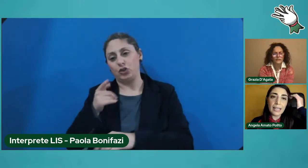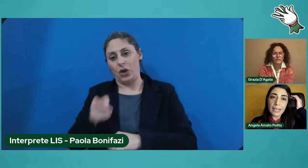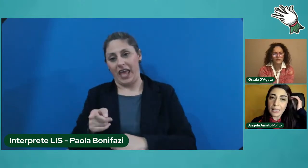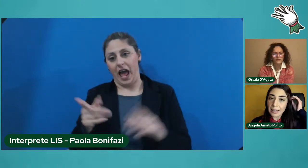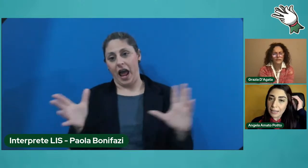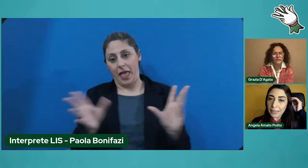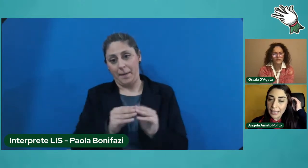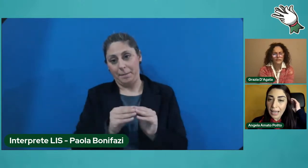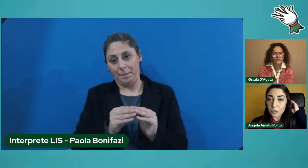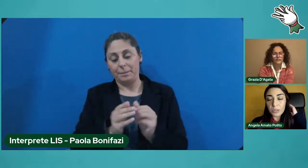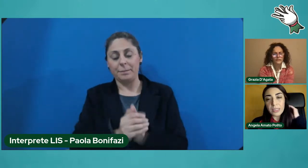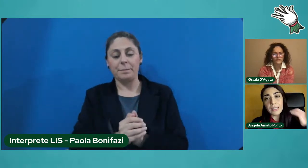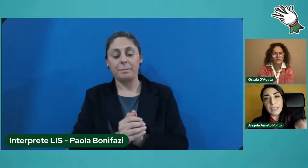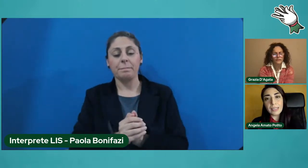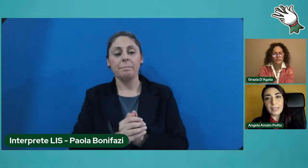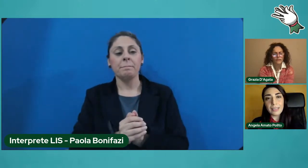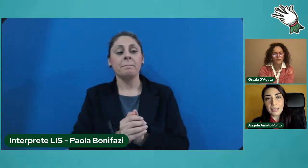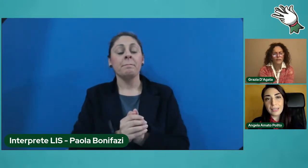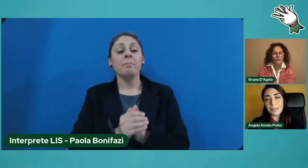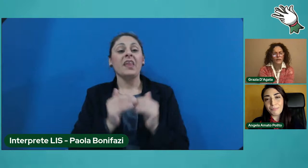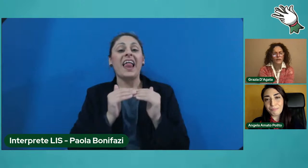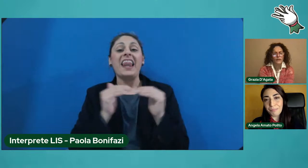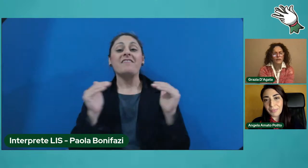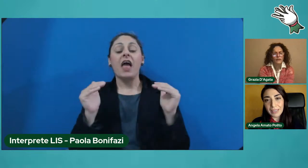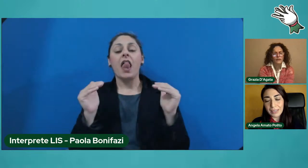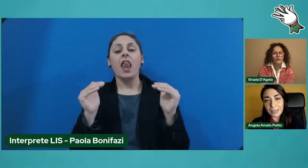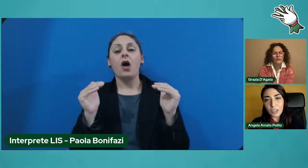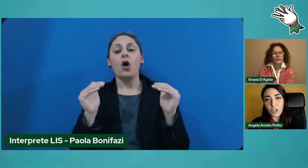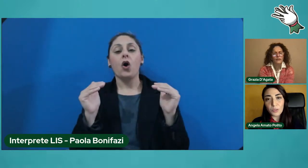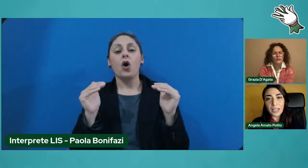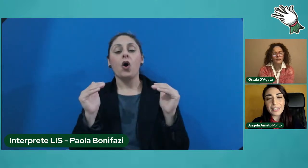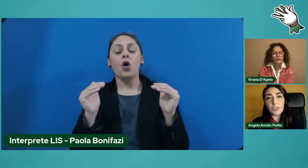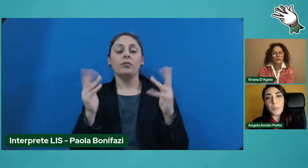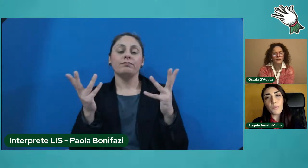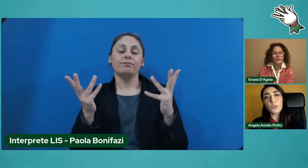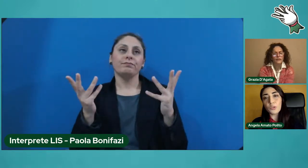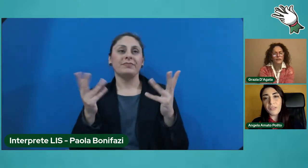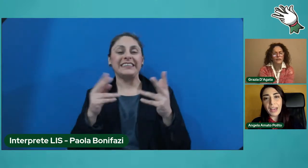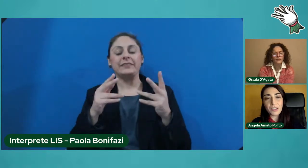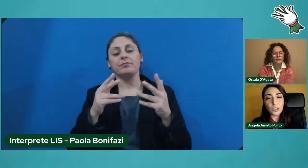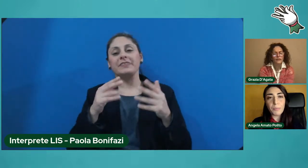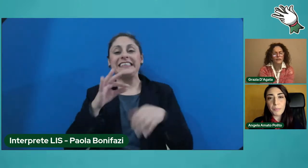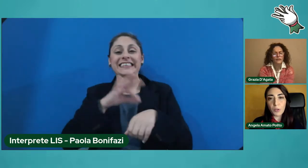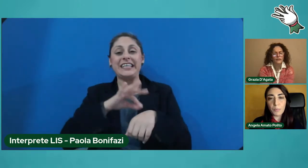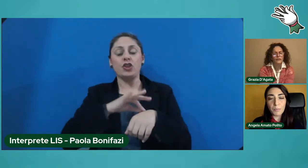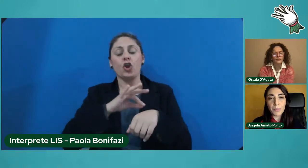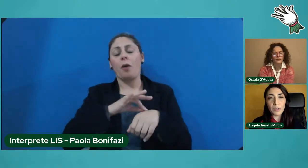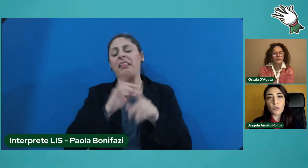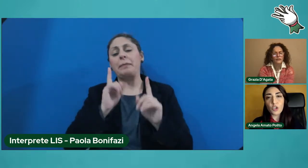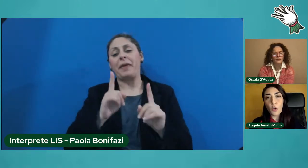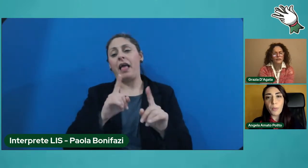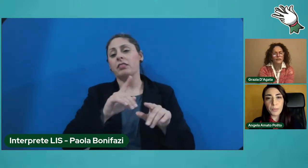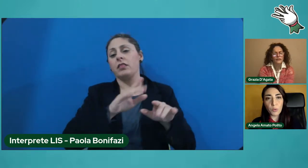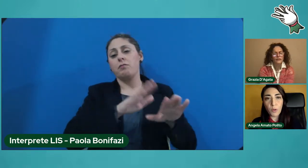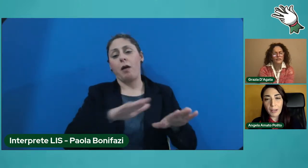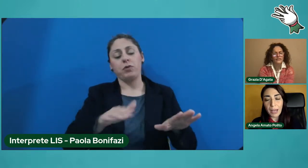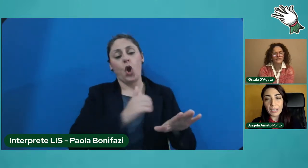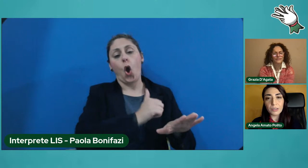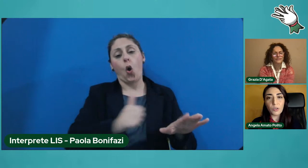Il grado di, diciamo, della sindrome è molto diverso da bambino a bambino, non c'è un bambino uguale a un altro,